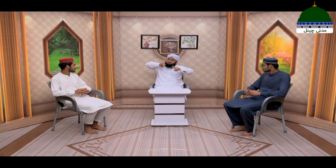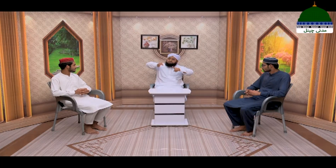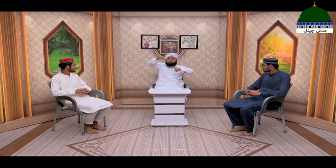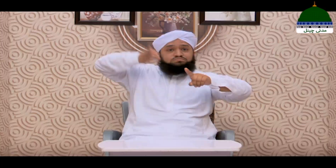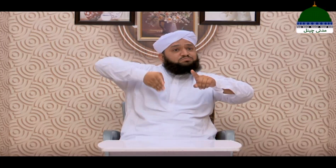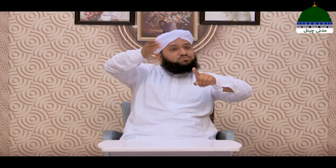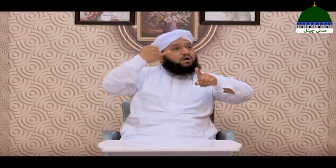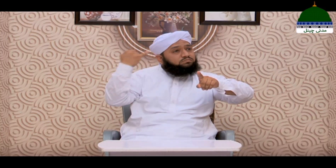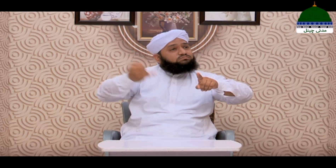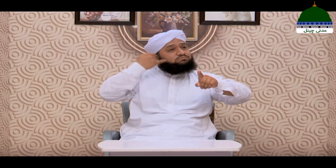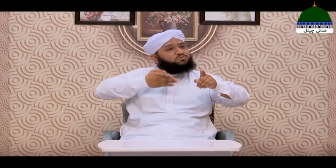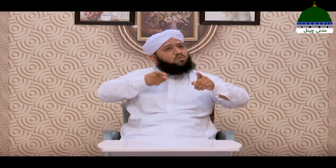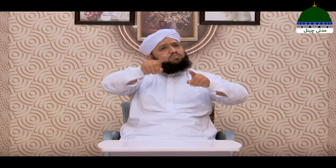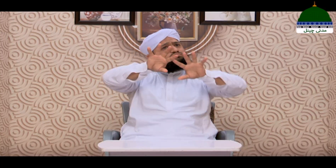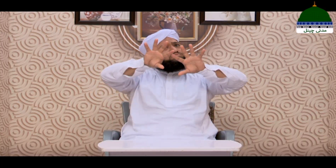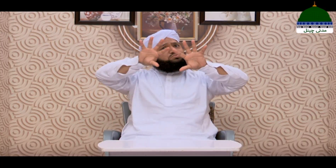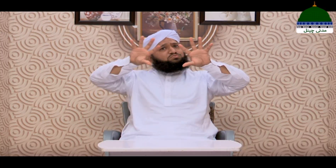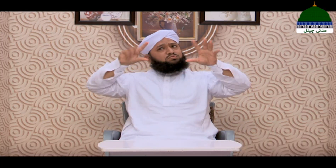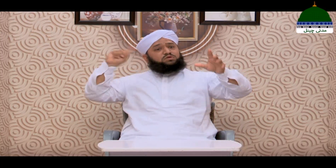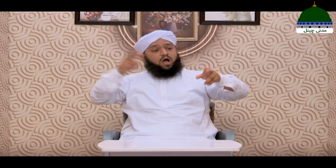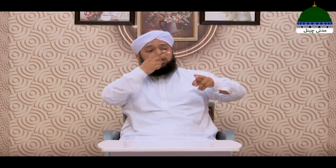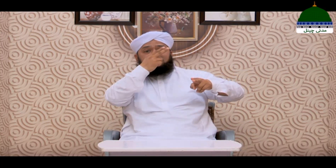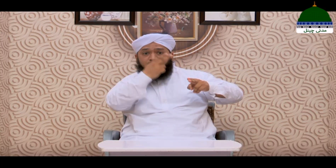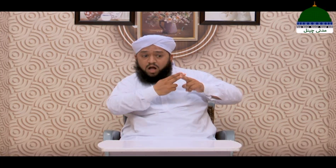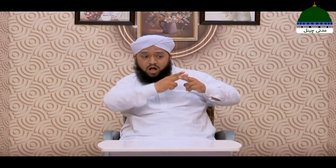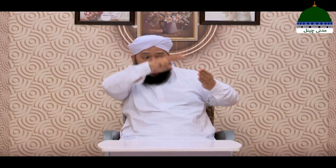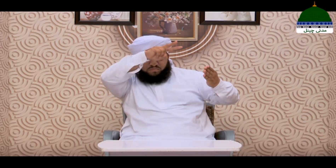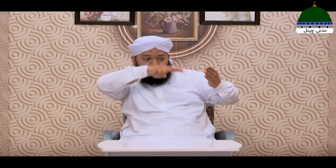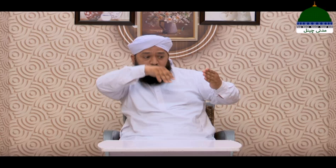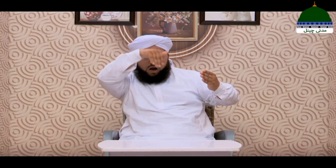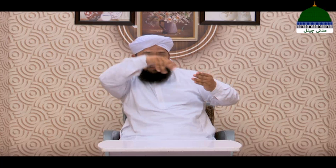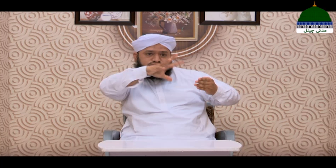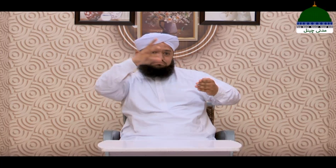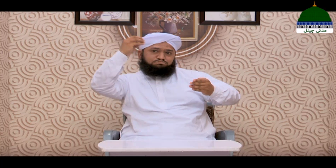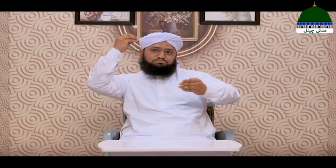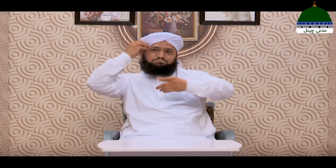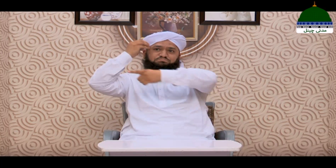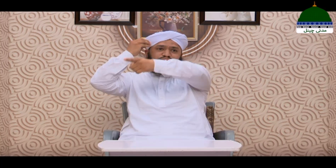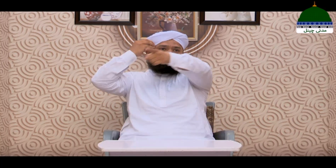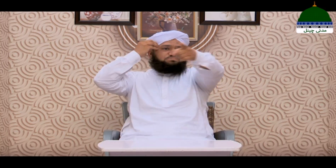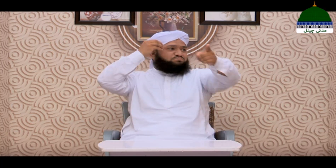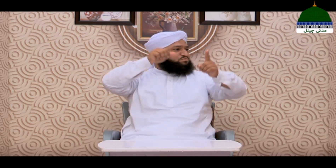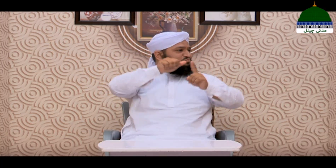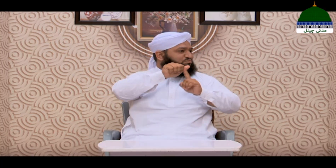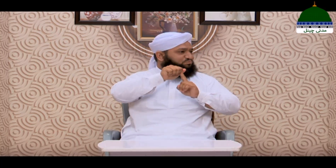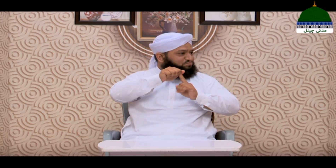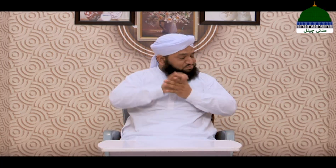کراؤ تاکہ تمام کائنات کو ان کا نام، ان کا حلیہ مبارک معلوم ہو جائے۔ ان کو تمام